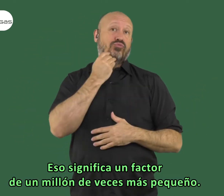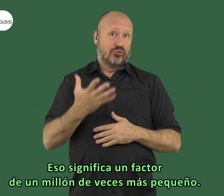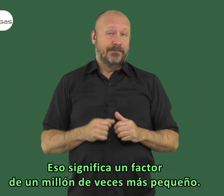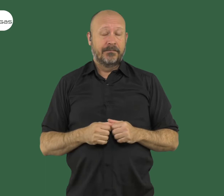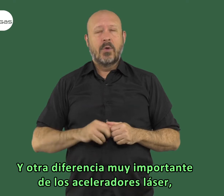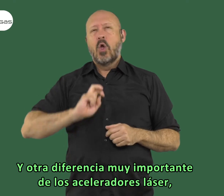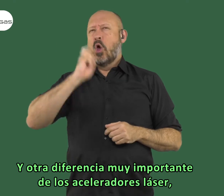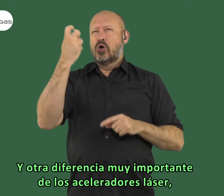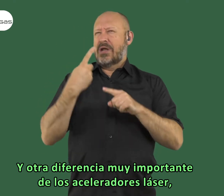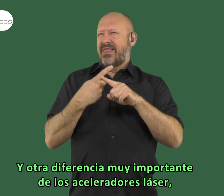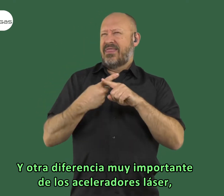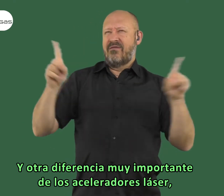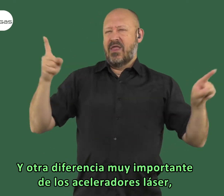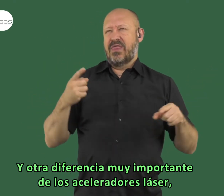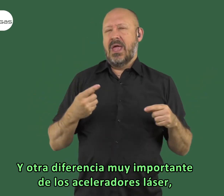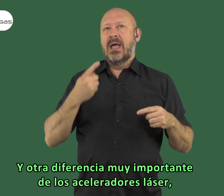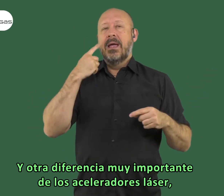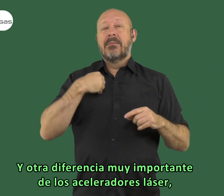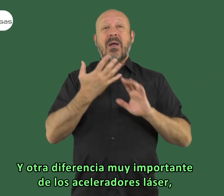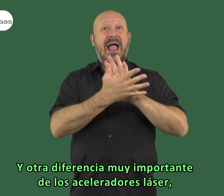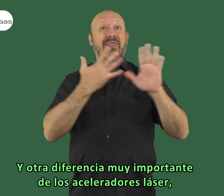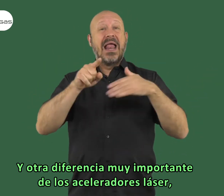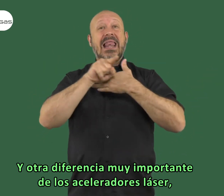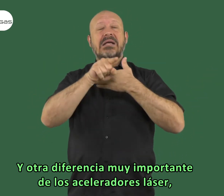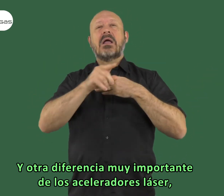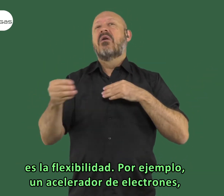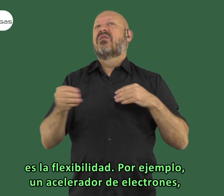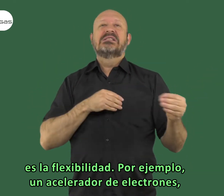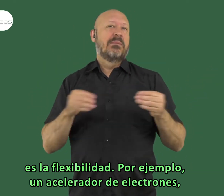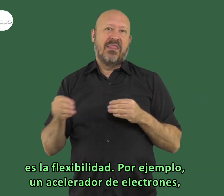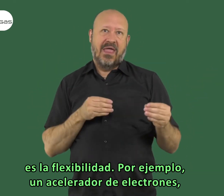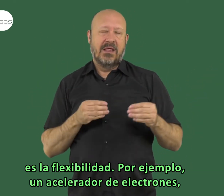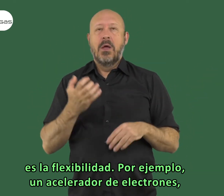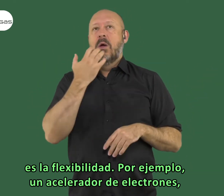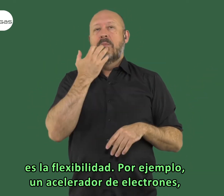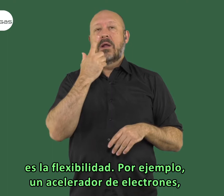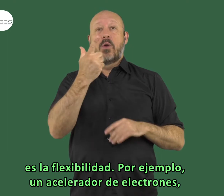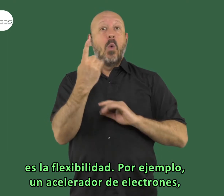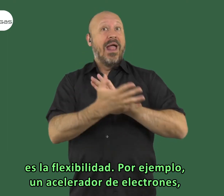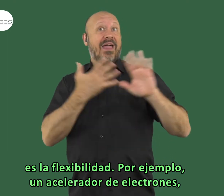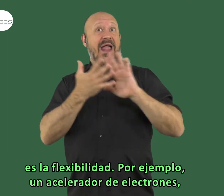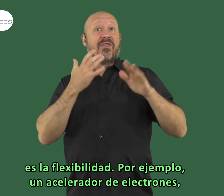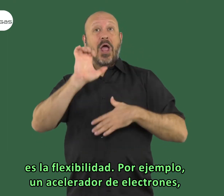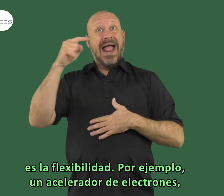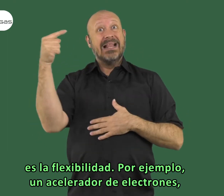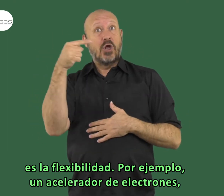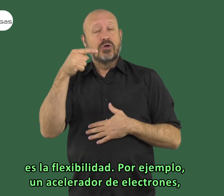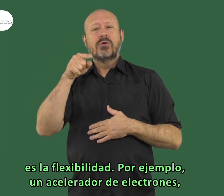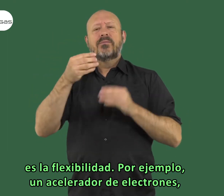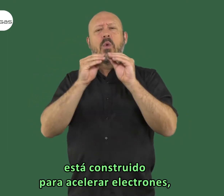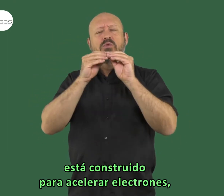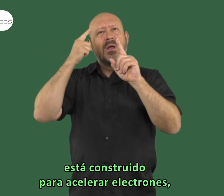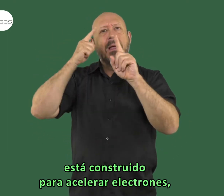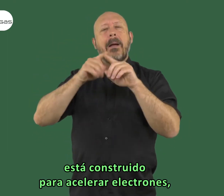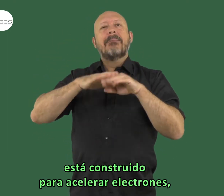más pequeño. Otra diferencia muy fuerte de los aceleradores láser es la flexibilidad. Por ejemplo, un acelerador de